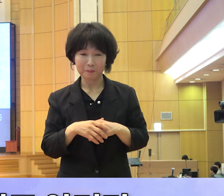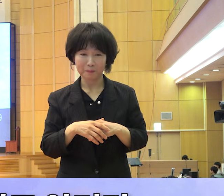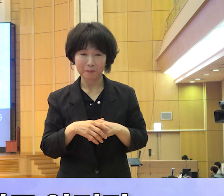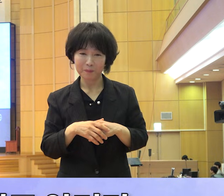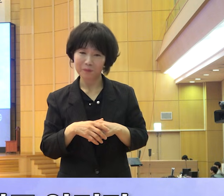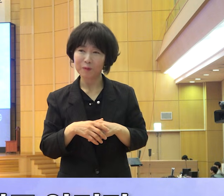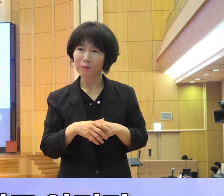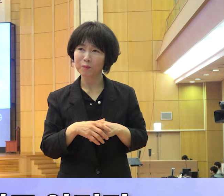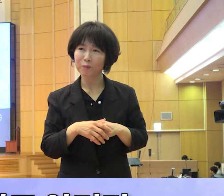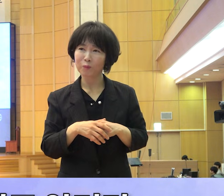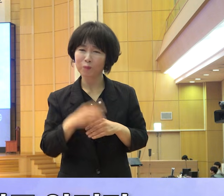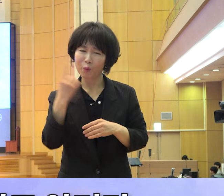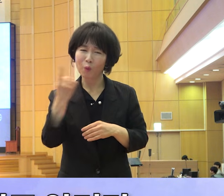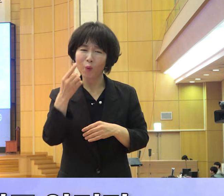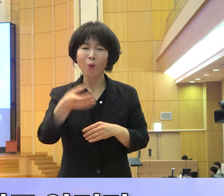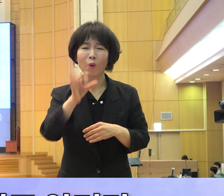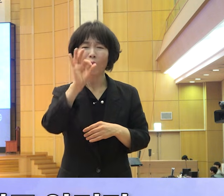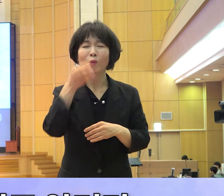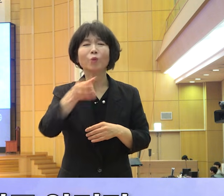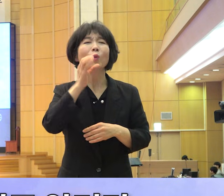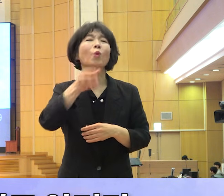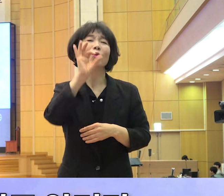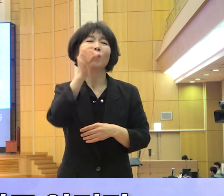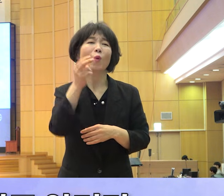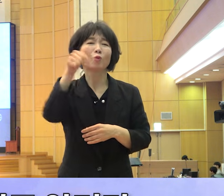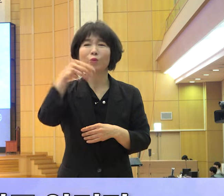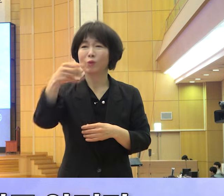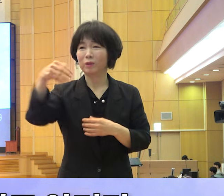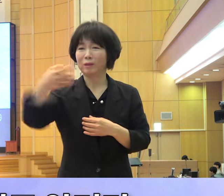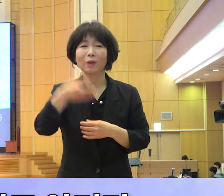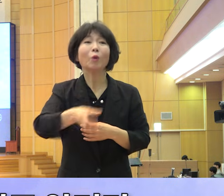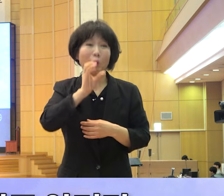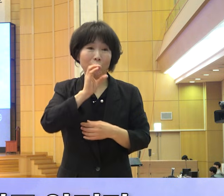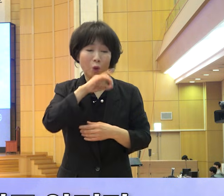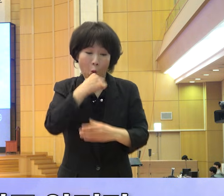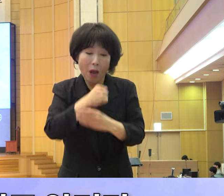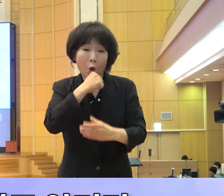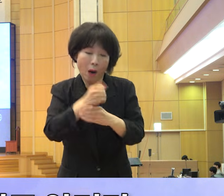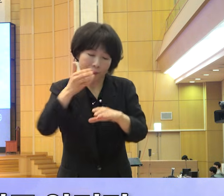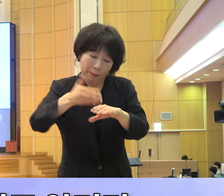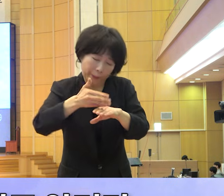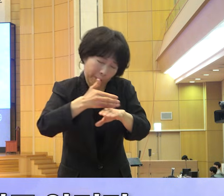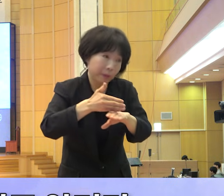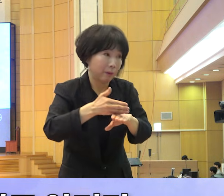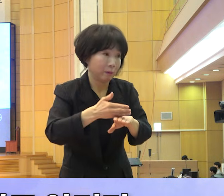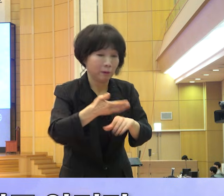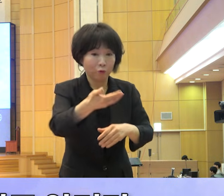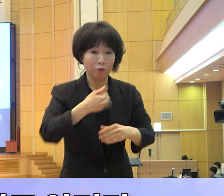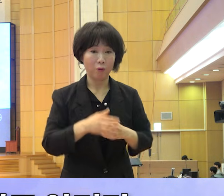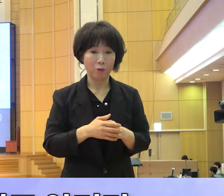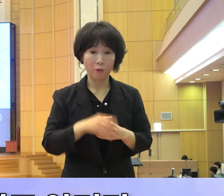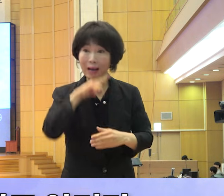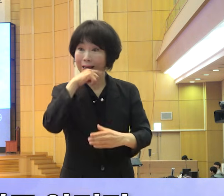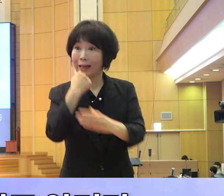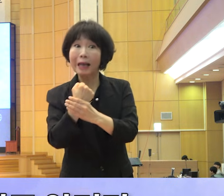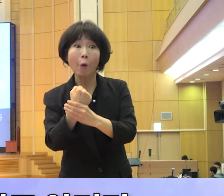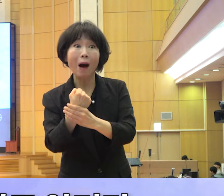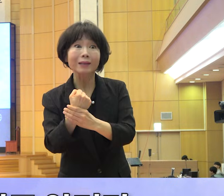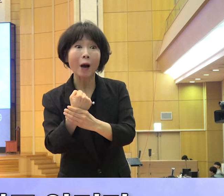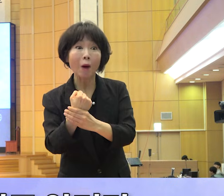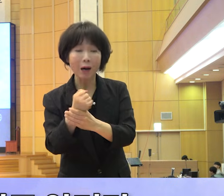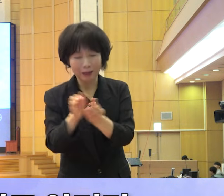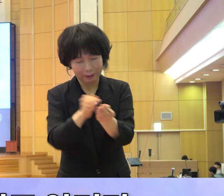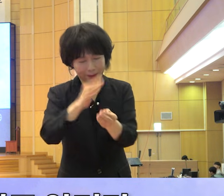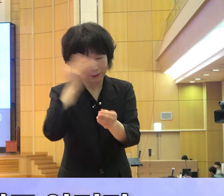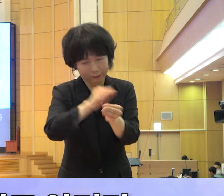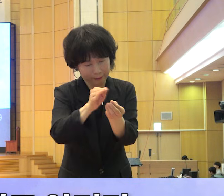뭐 요거트 좀 먹고 이런 정도인데, 그러면 과일을 딱 우리는 껍질채로 먹으니까,